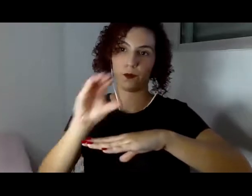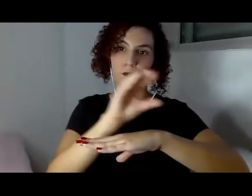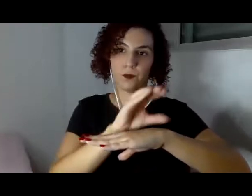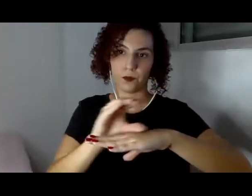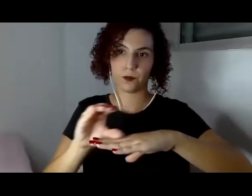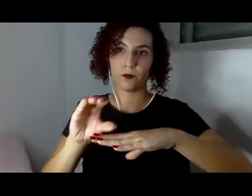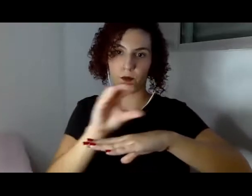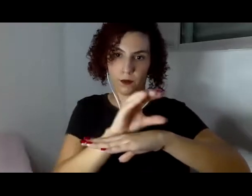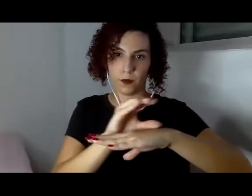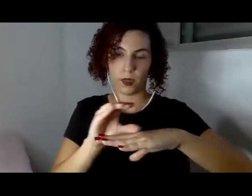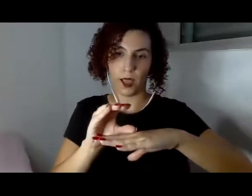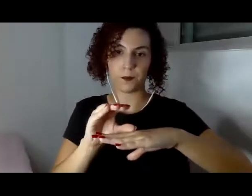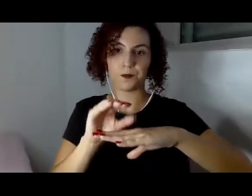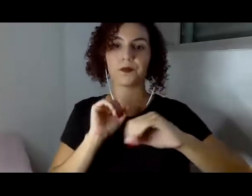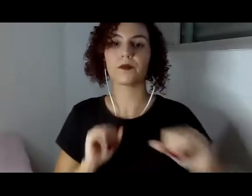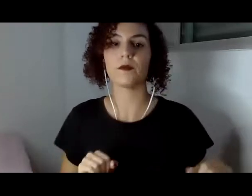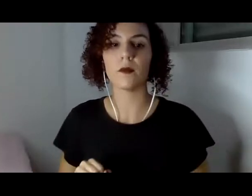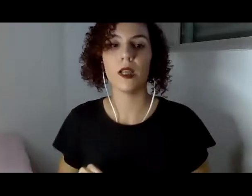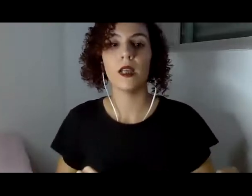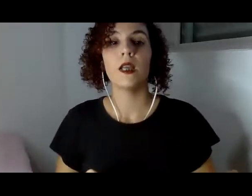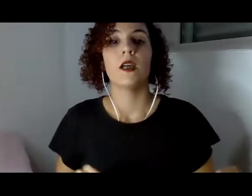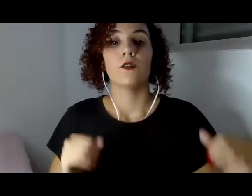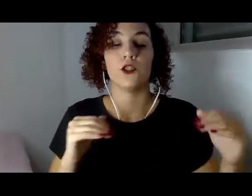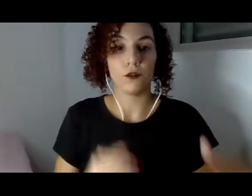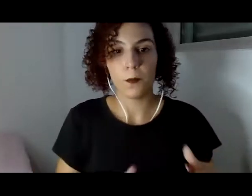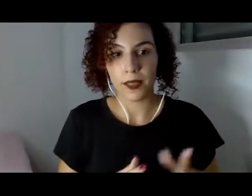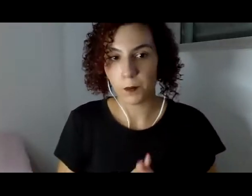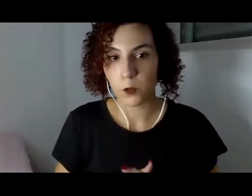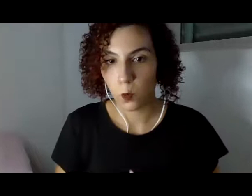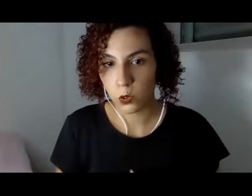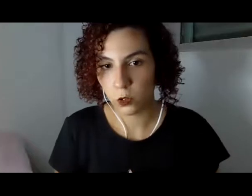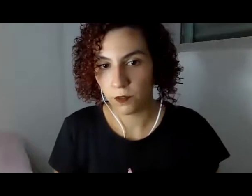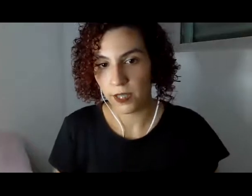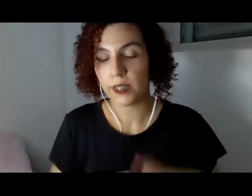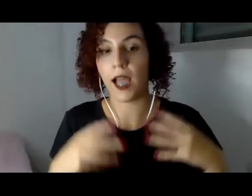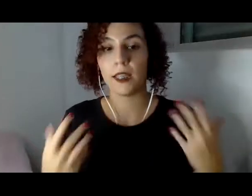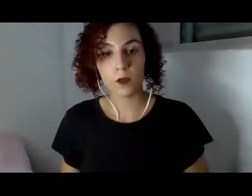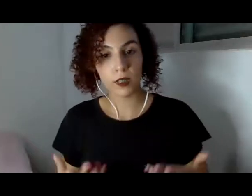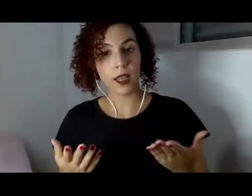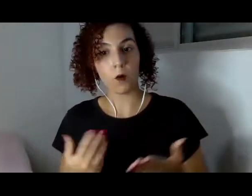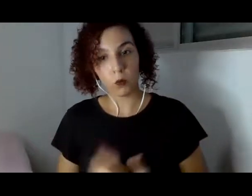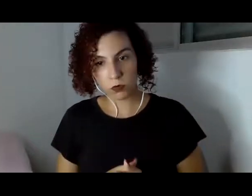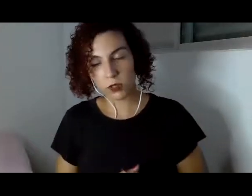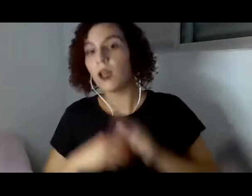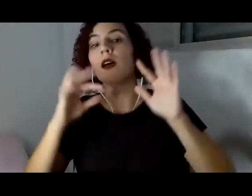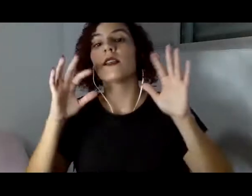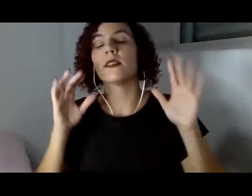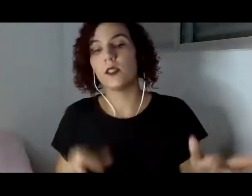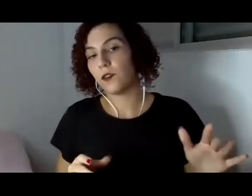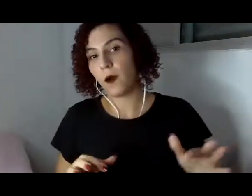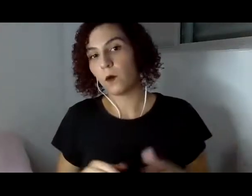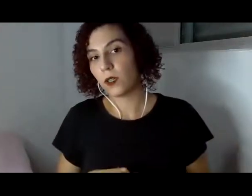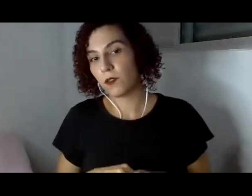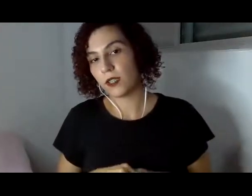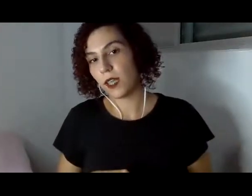rápido. Tá? Já vou passar para os cursos de uma vez. Aqui eu citei alguns.